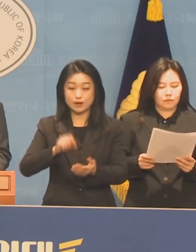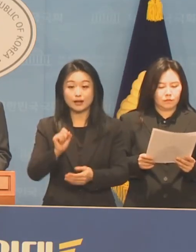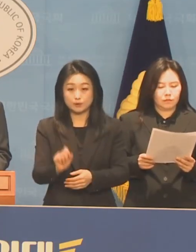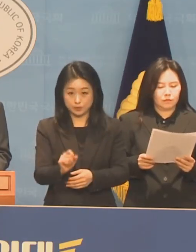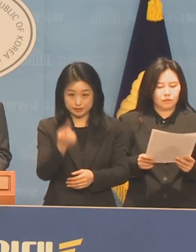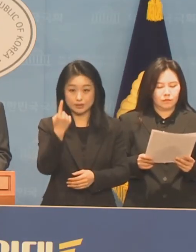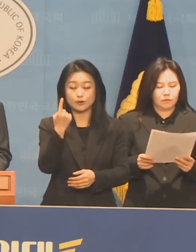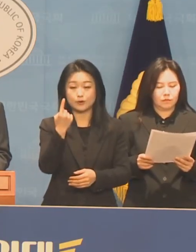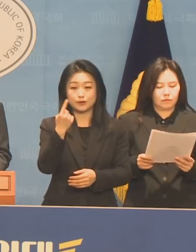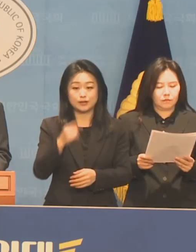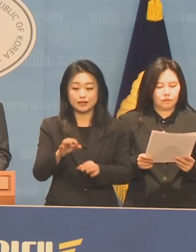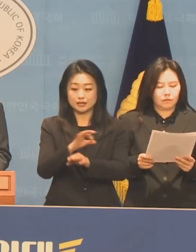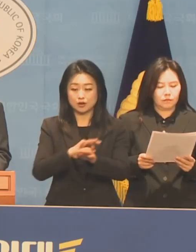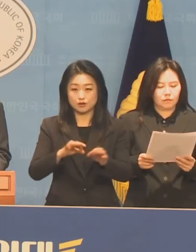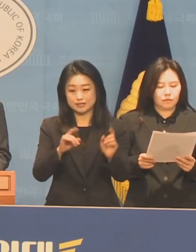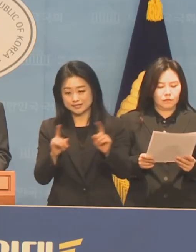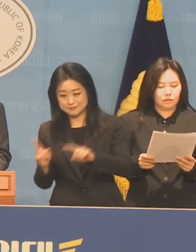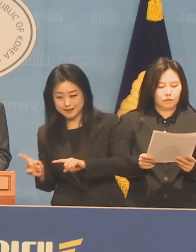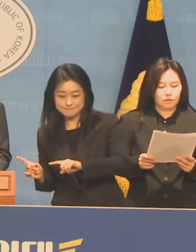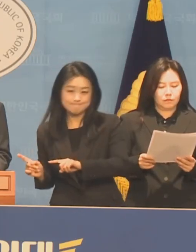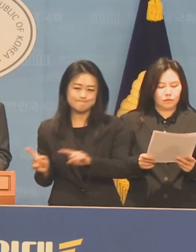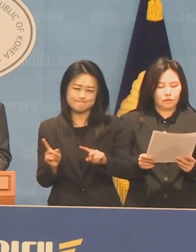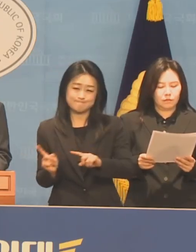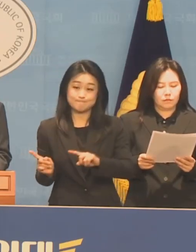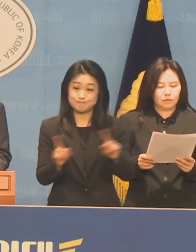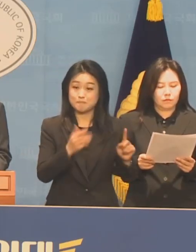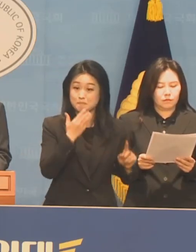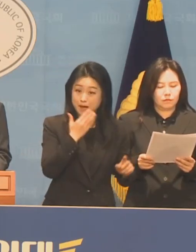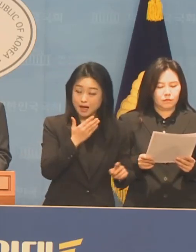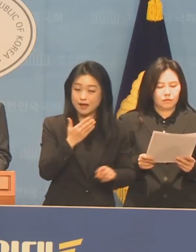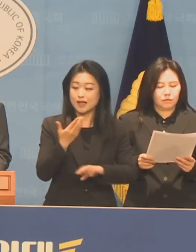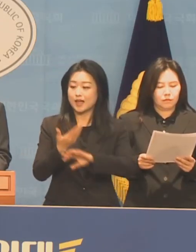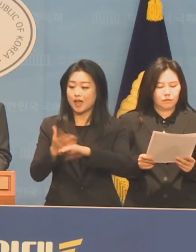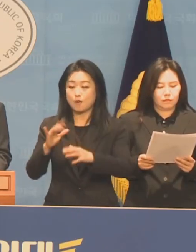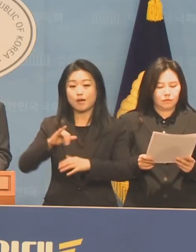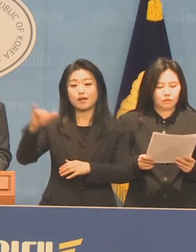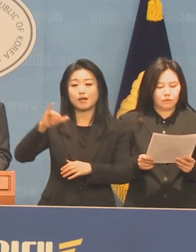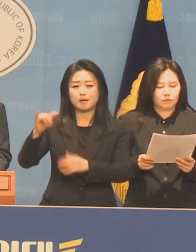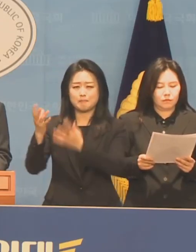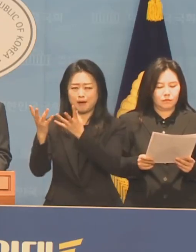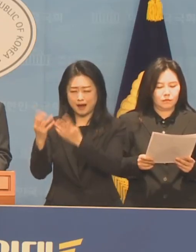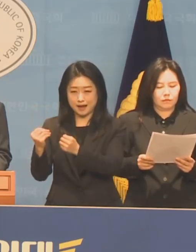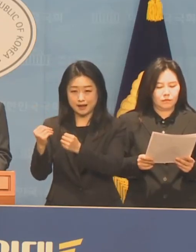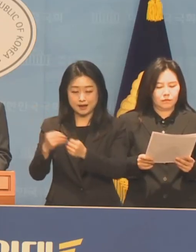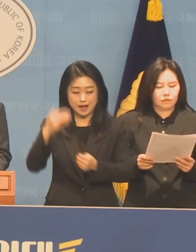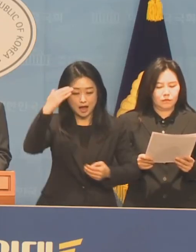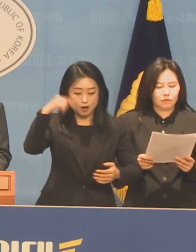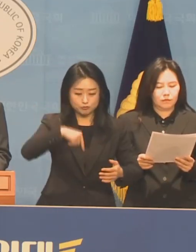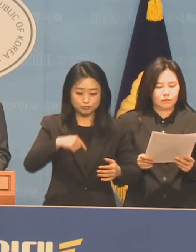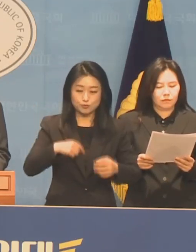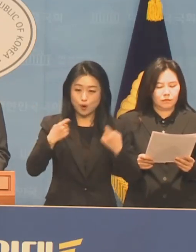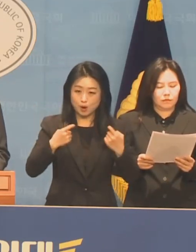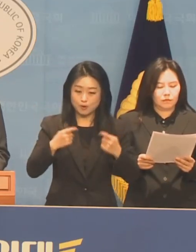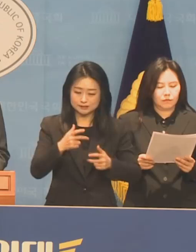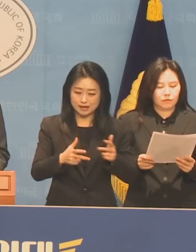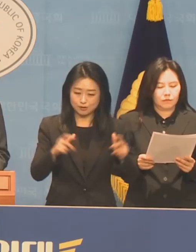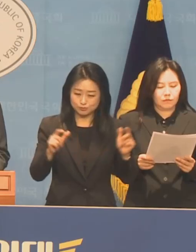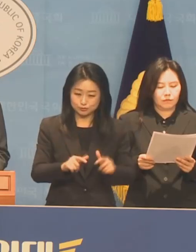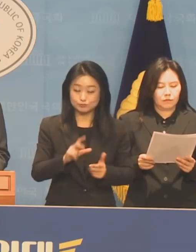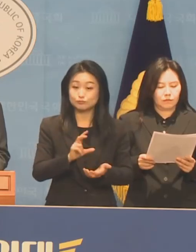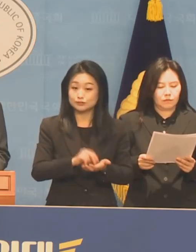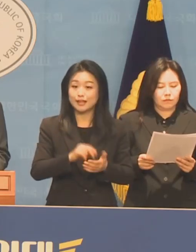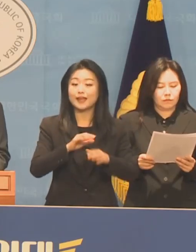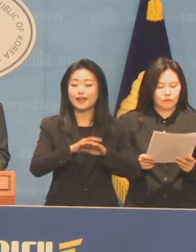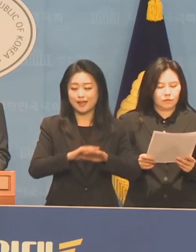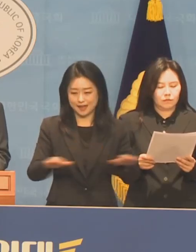경우 경기 침체 및 해외여행 증가로 인한 위축된 국내 관광산업과 관련